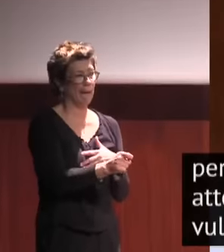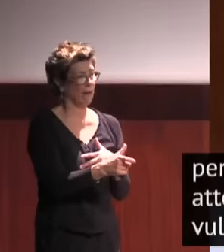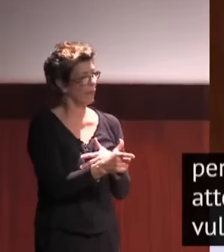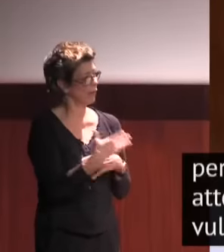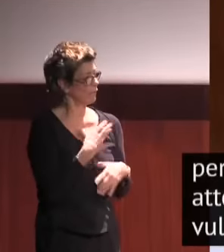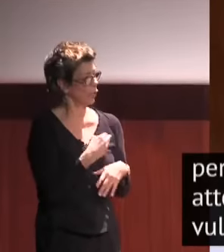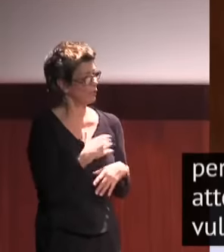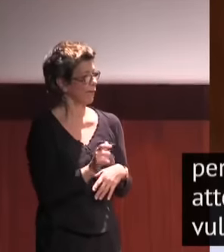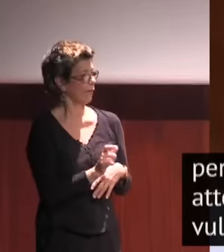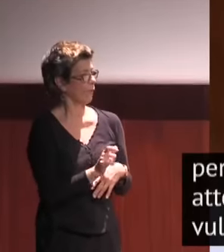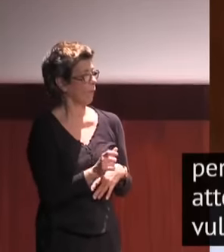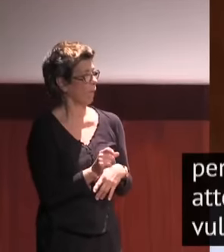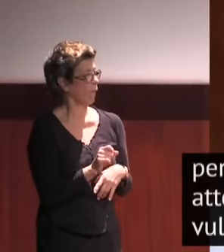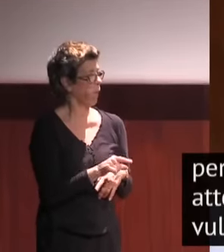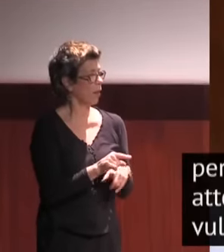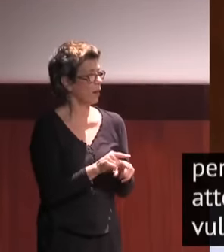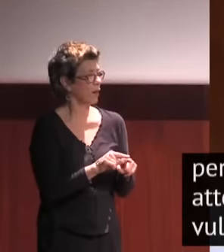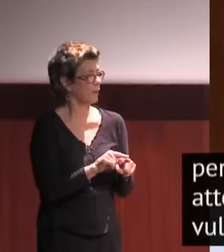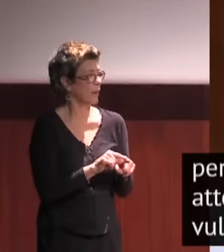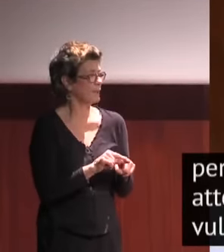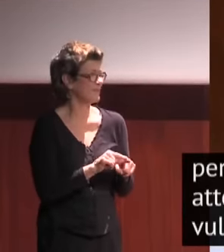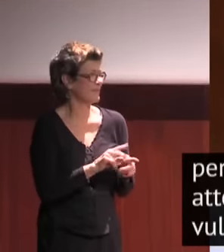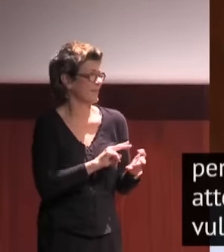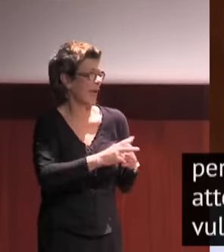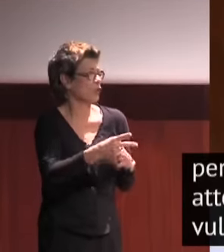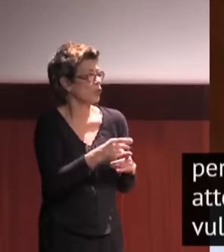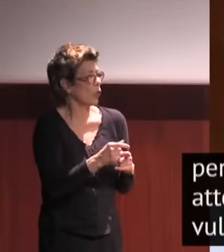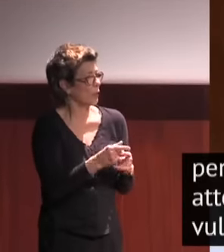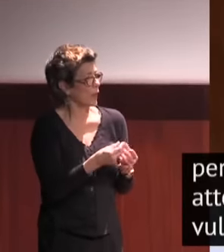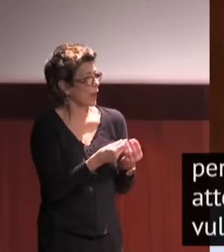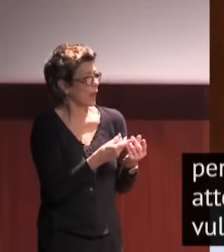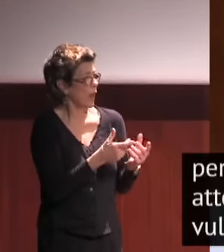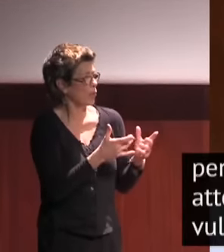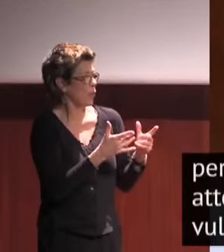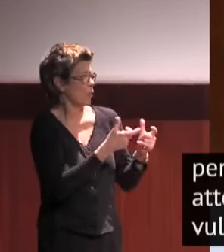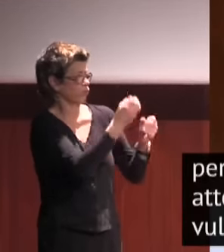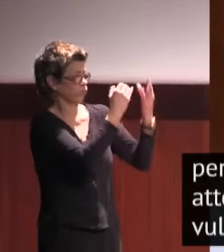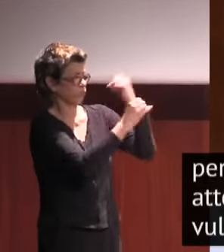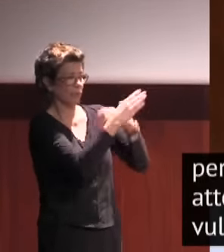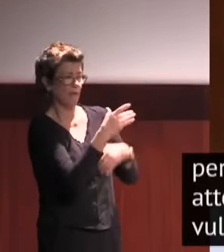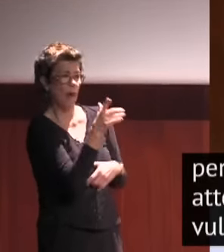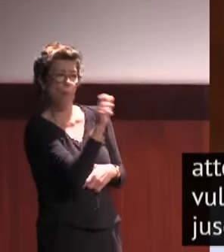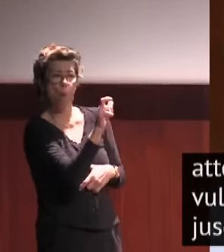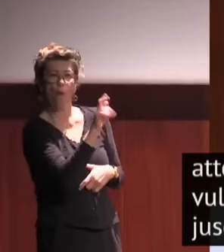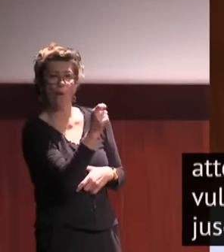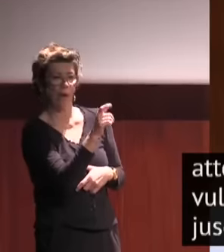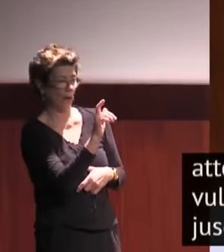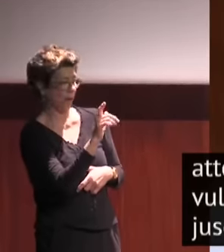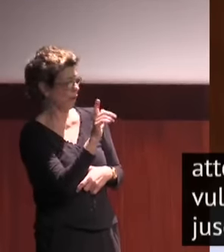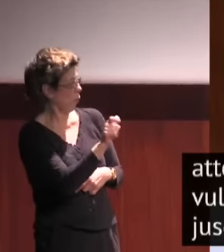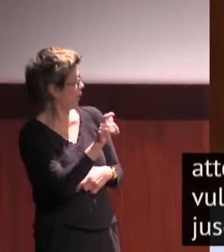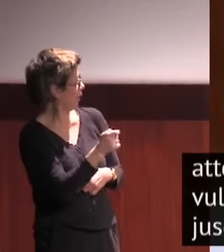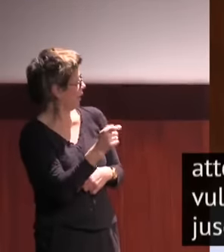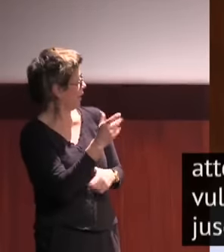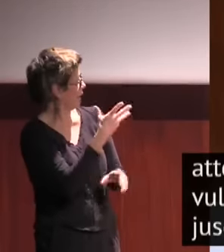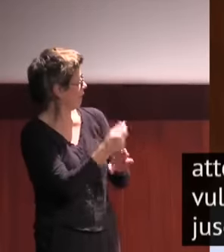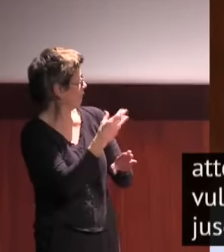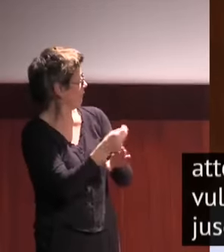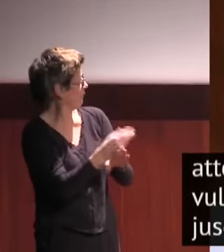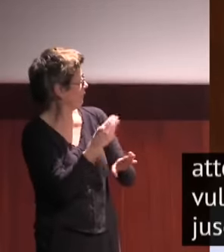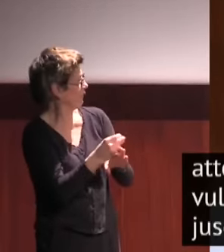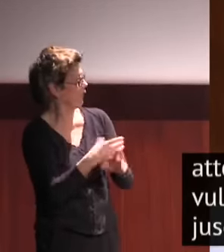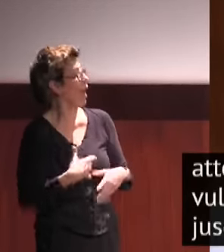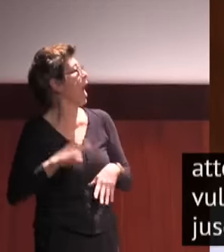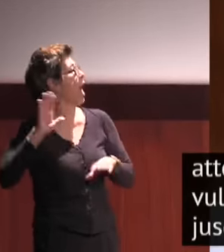permettront, sans forcément aller jusqu'à la traduction, donner une essence dans une langue qui permet une récupération,